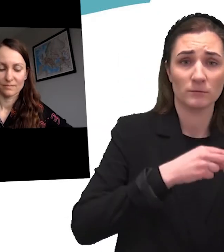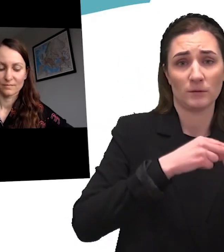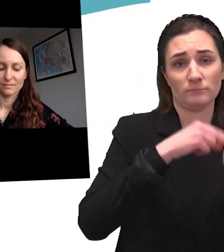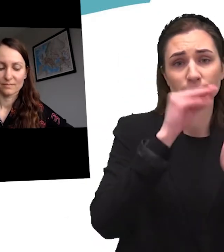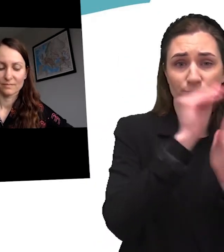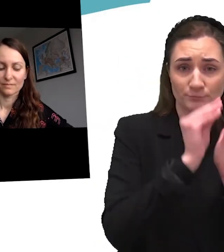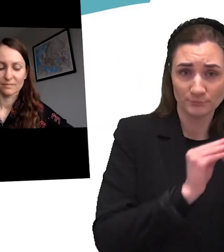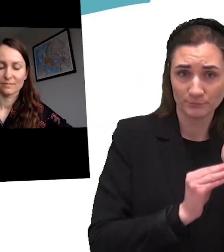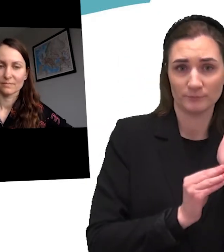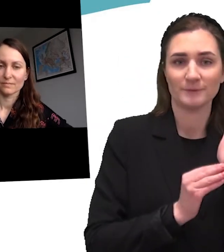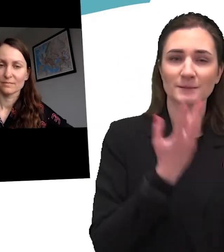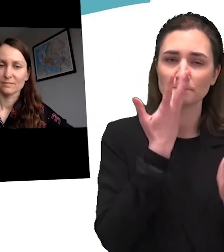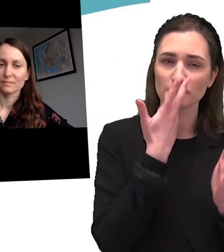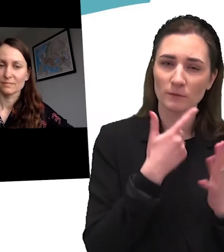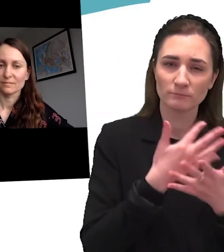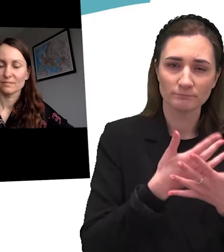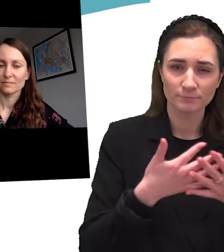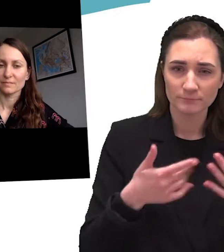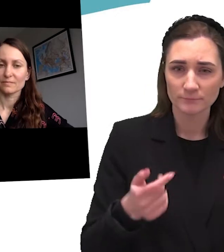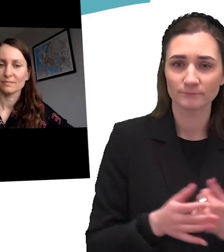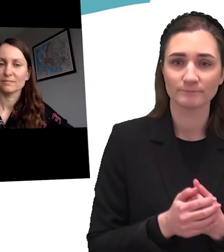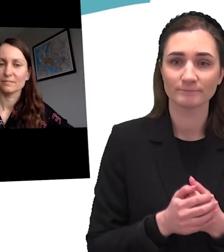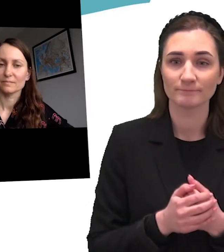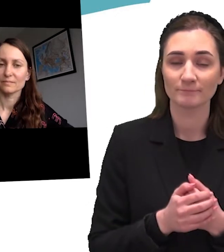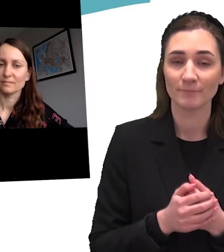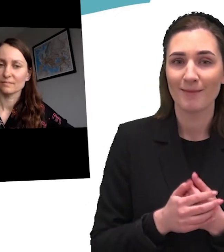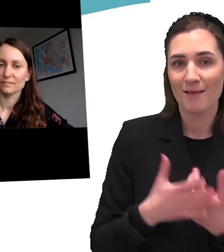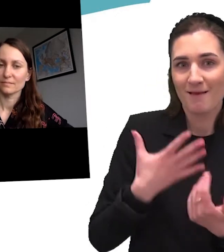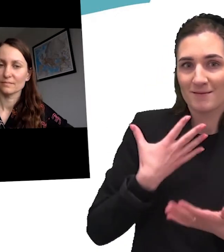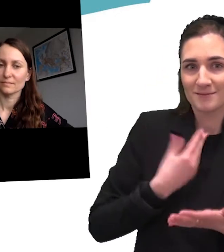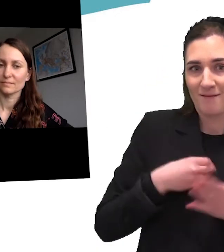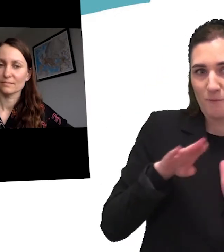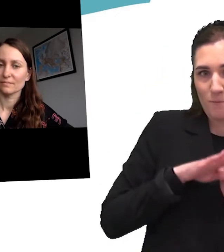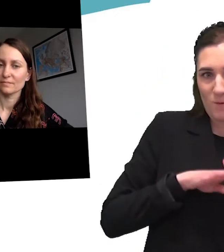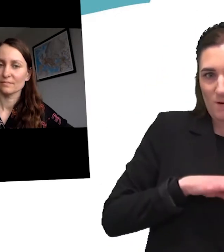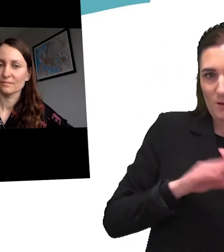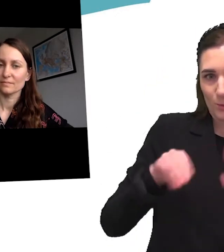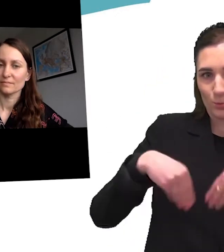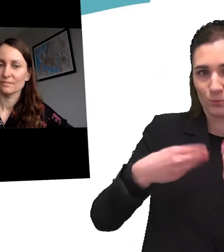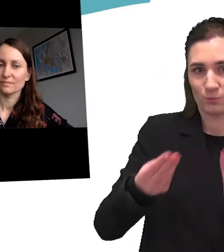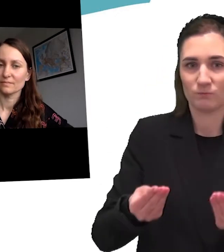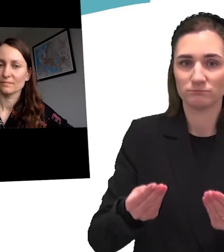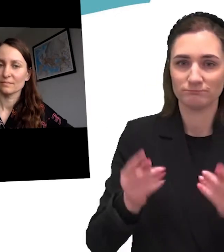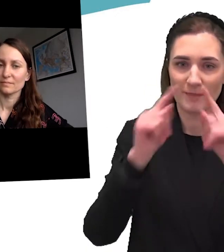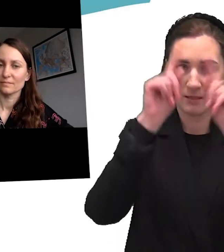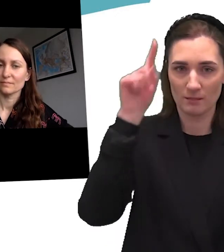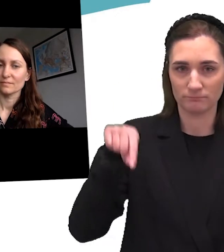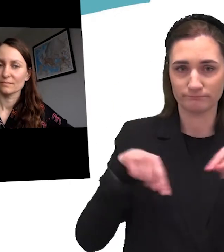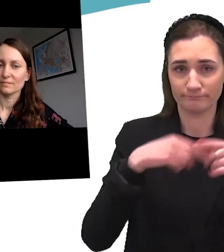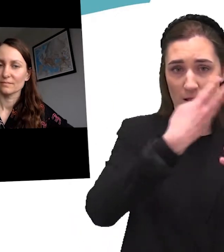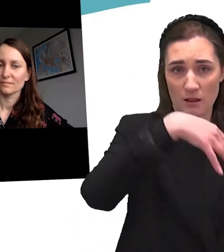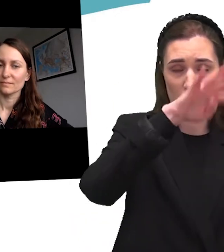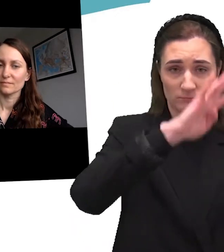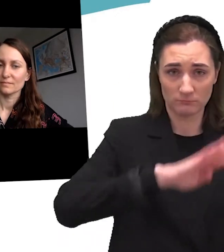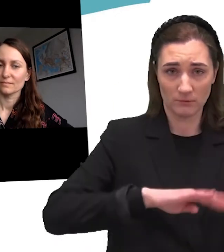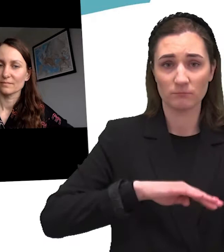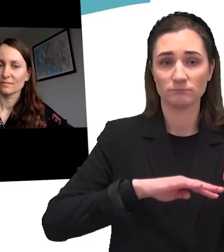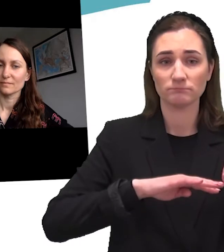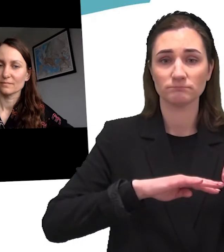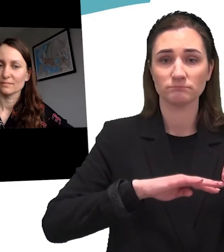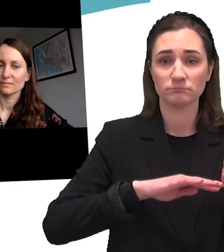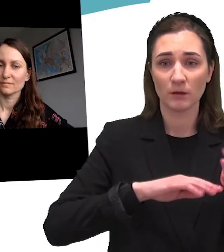ten pasidaryti planelį kažkokią su spalvom, kad tarkim net ir aš kai kuriuose programuose duodu